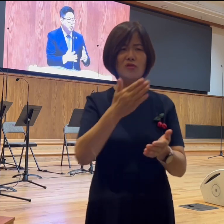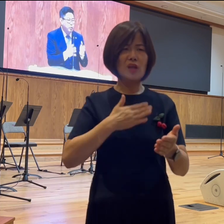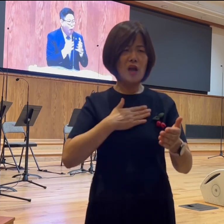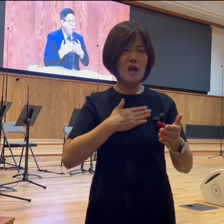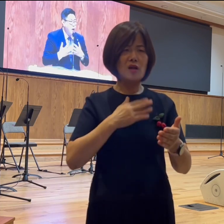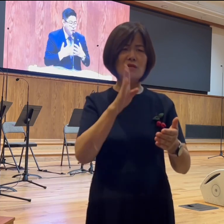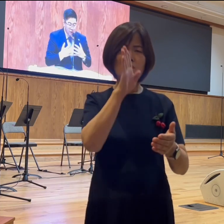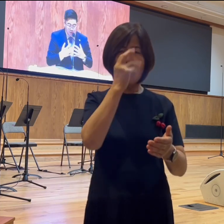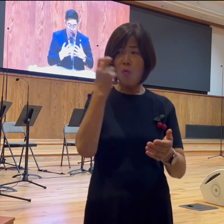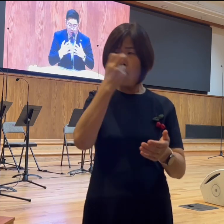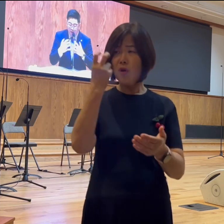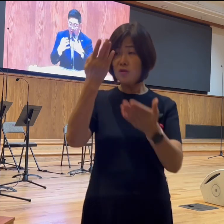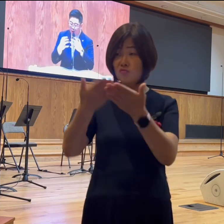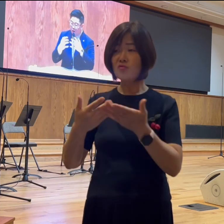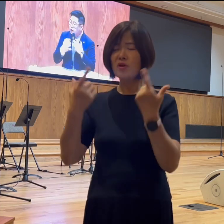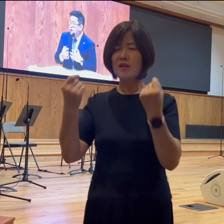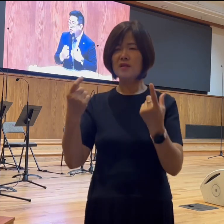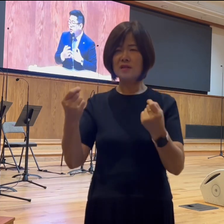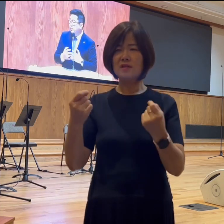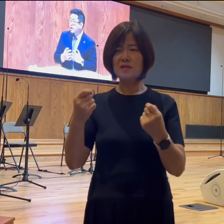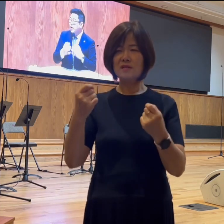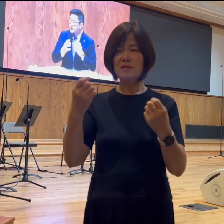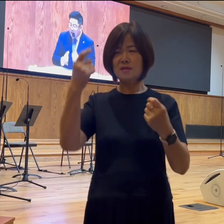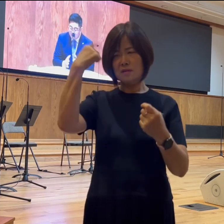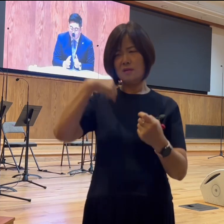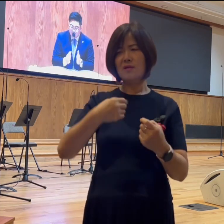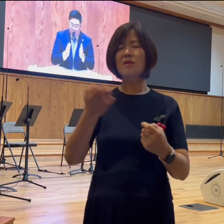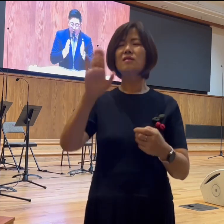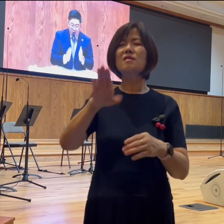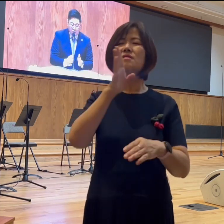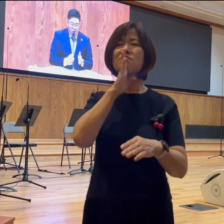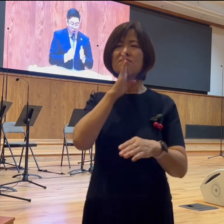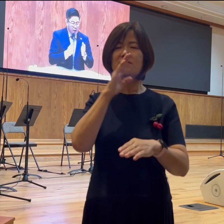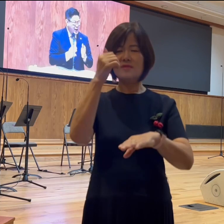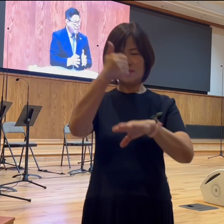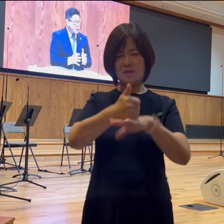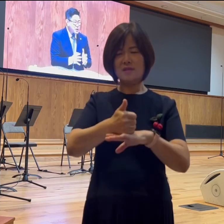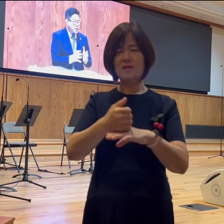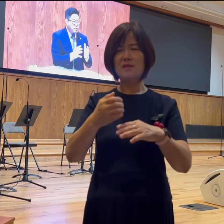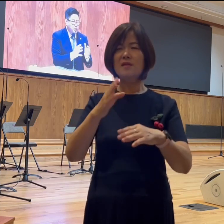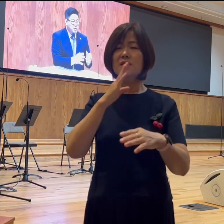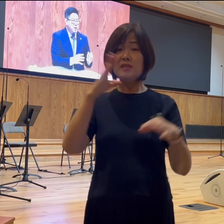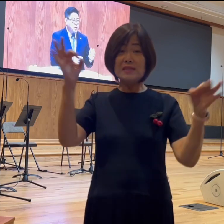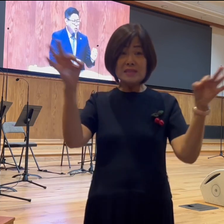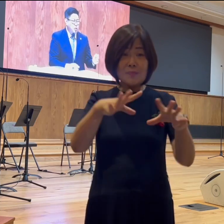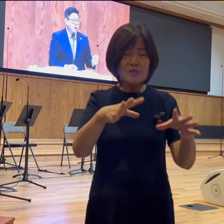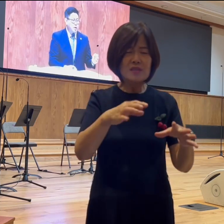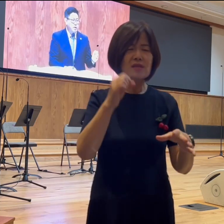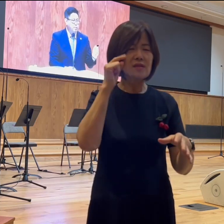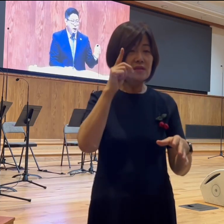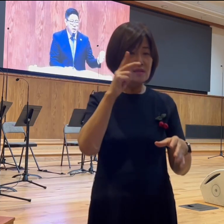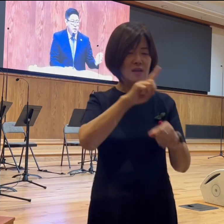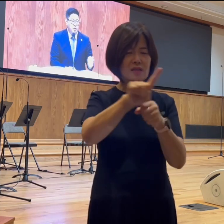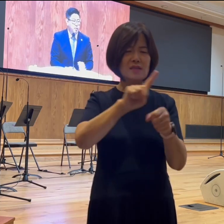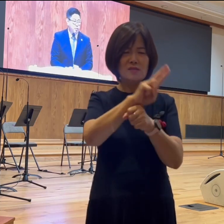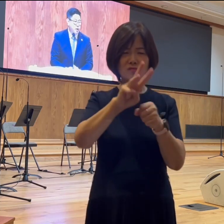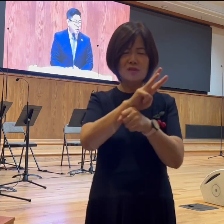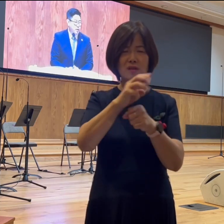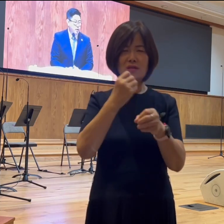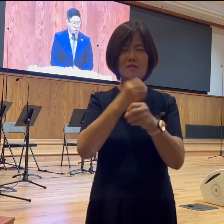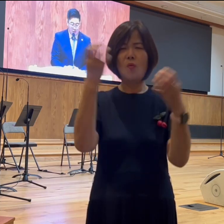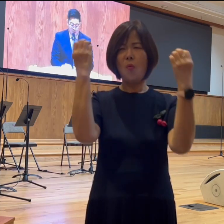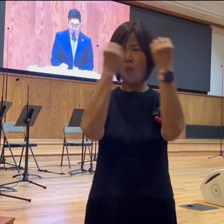스스로를 보호할 수 있을 것 같이 느껴지지만, 사실은 그런 건 잠시 몇 시간 효과를 내는 페인킬러에 불과한